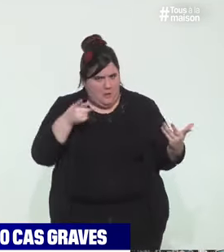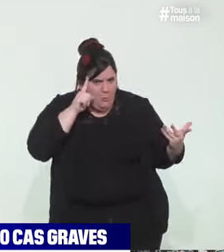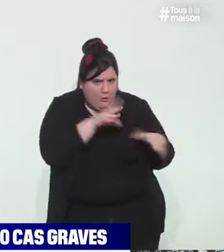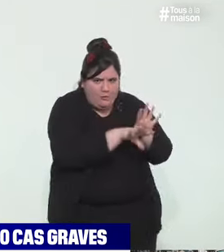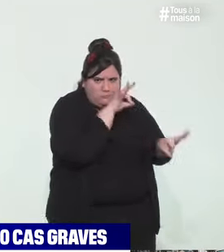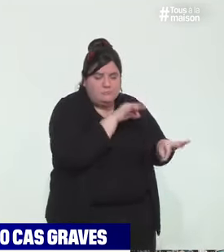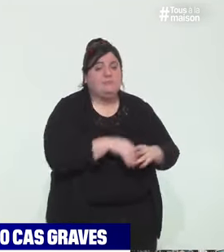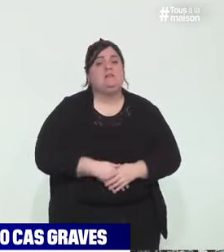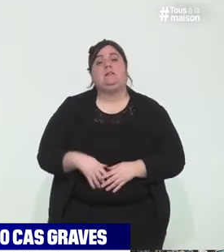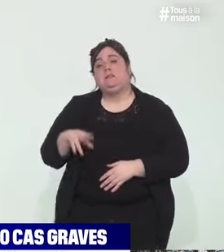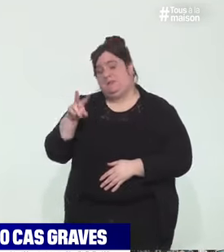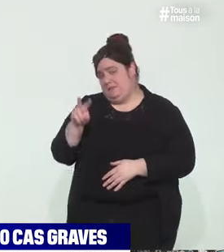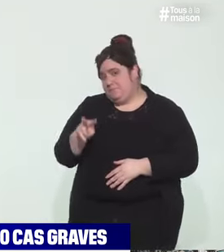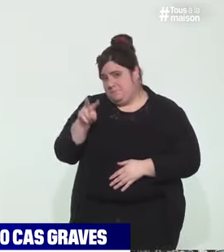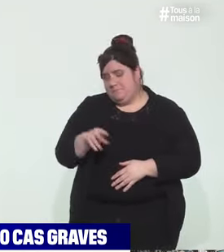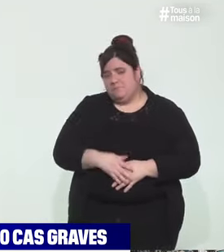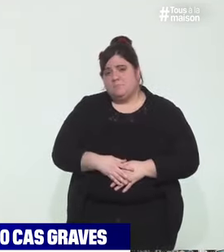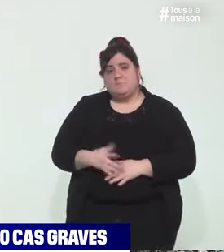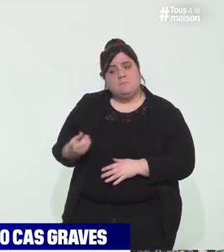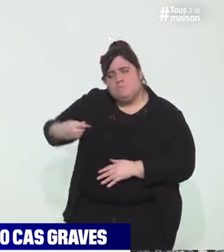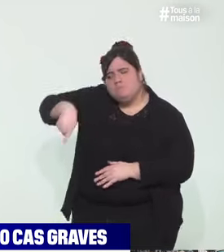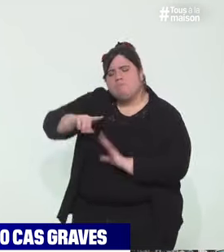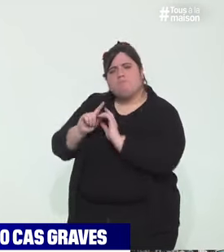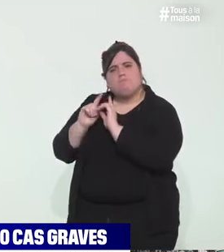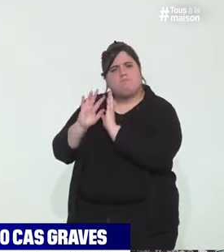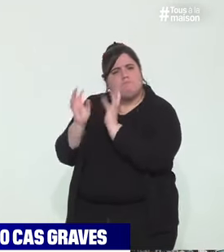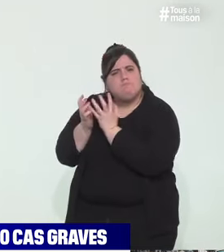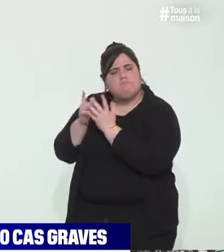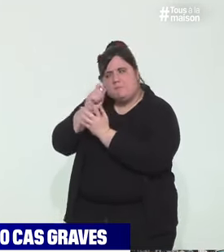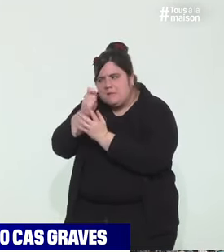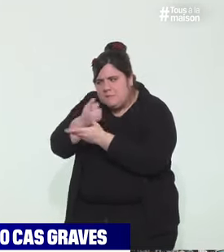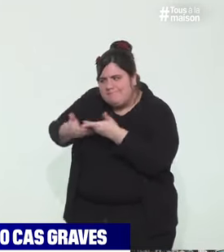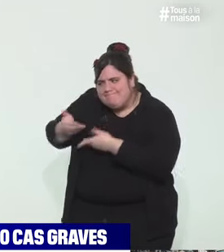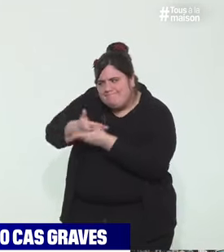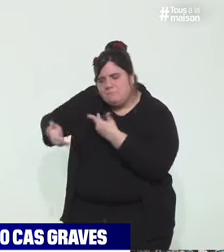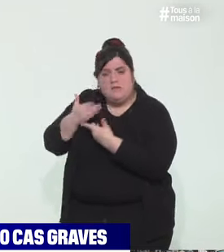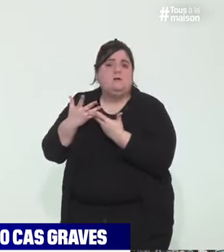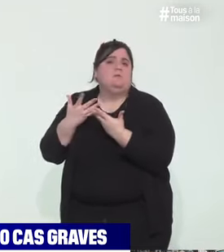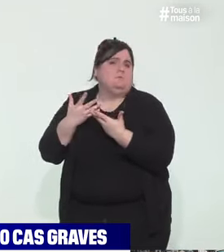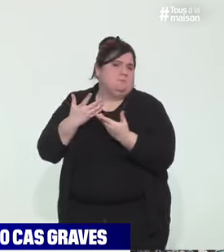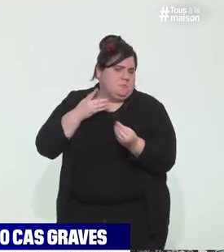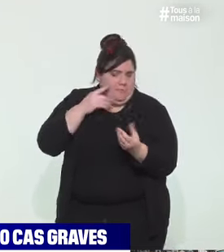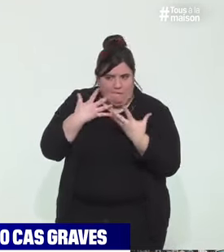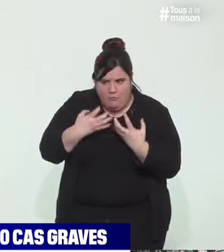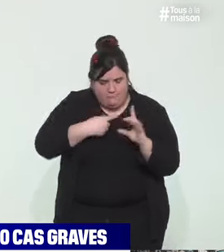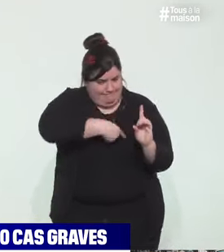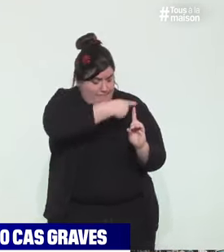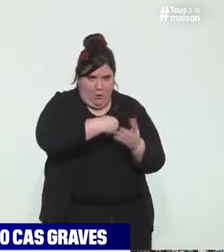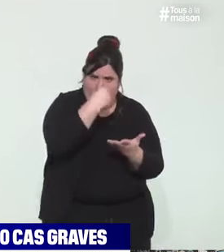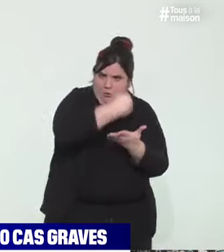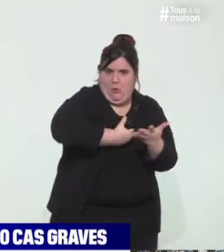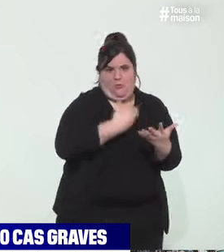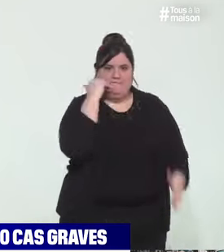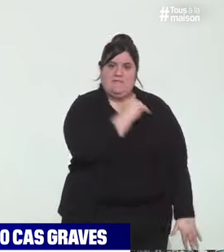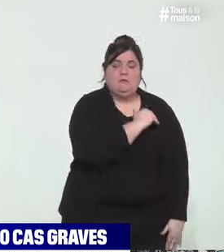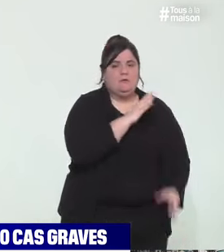de discussions entre experts. Nous voulions avoir des indicateurs précoces, nous voulions avoir des indicateurs disponibles dont on connaissait la fiabilité, nous voulions